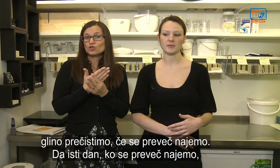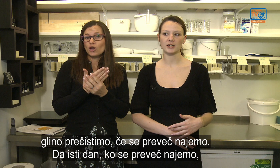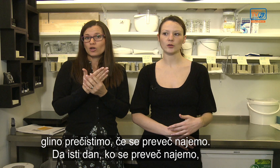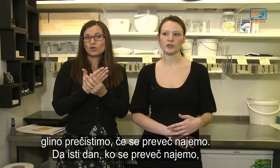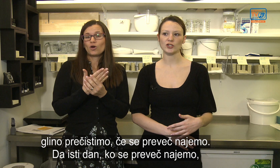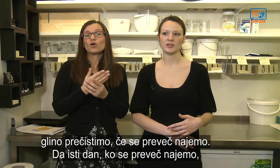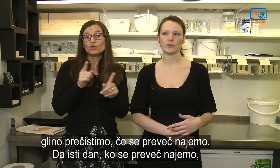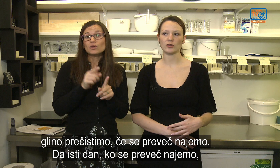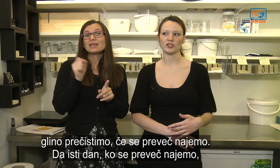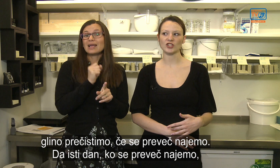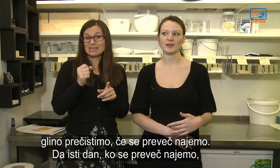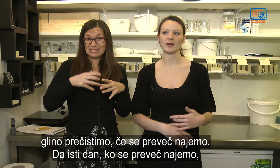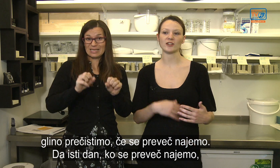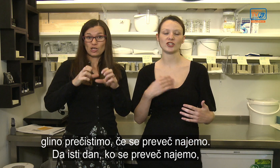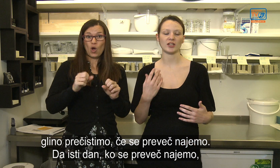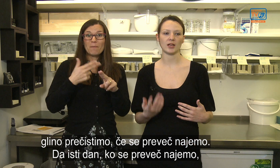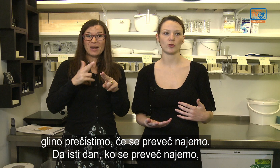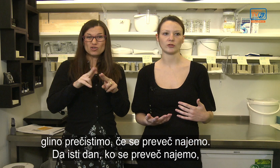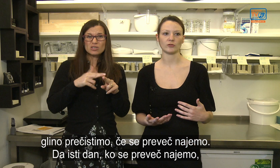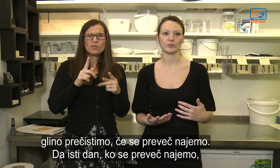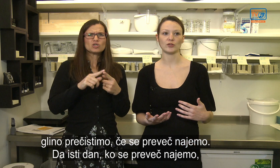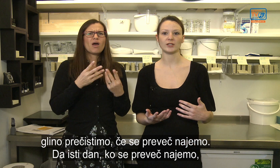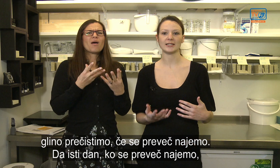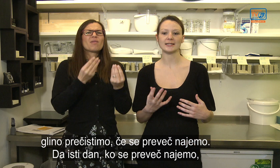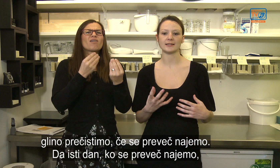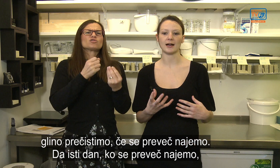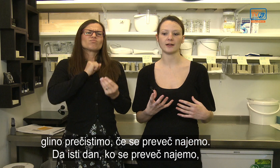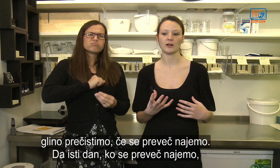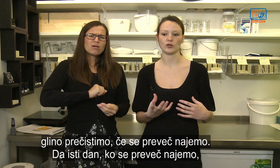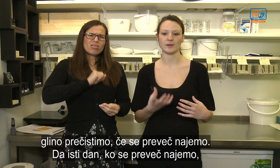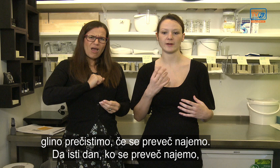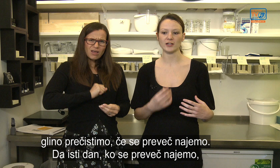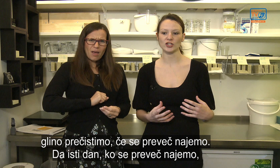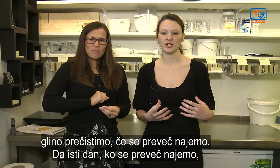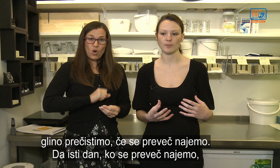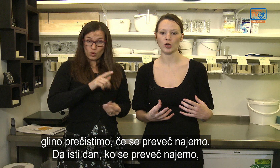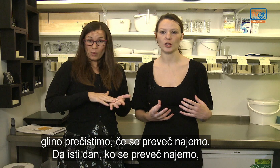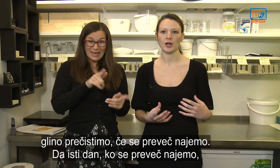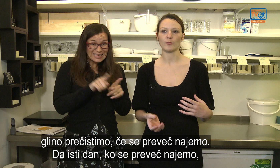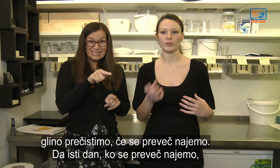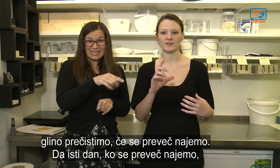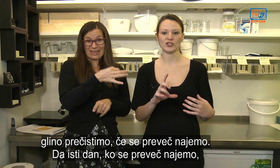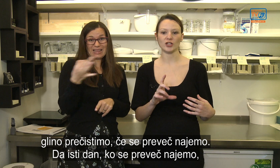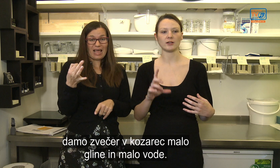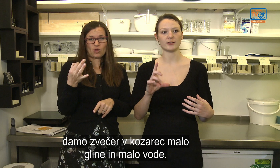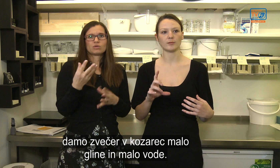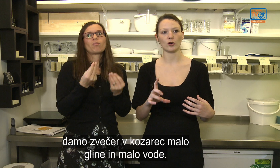glino prečistimo, če se preveč ne jemo. V bistvu, da isti dan, ko se preveč ne jemo, zvečer naredimo